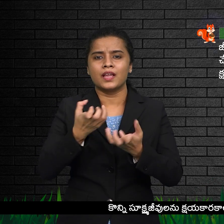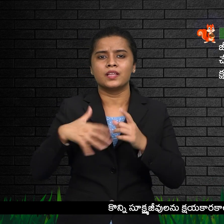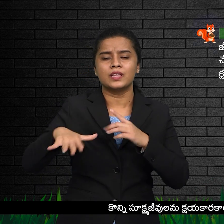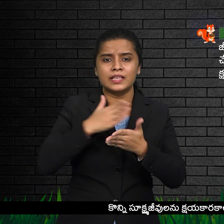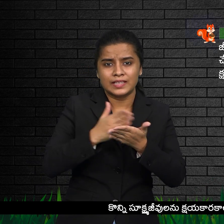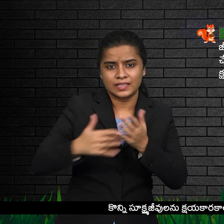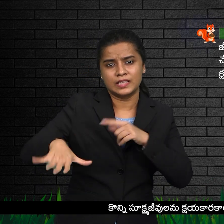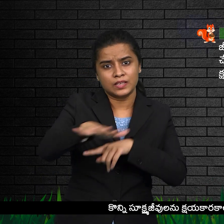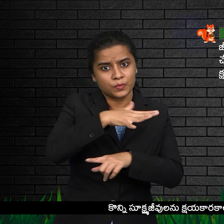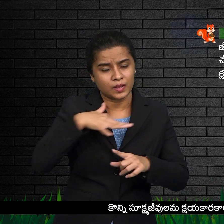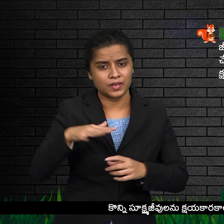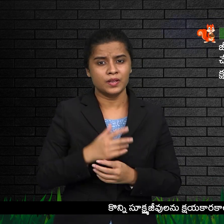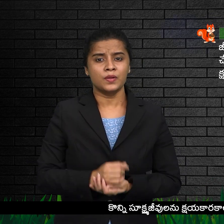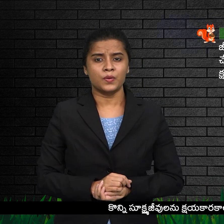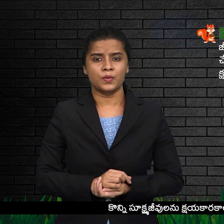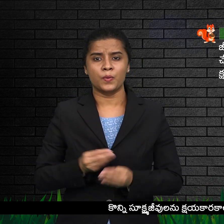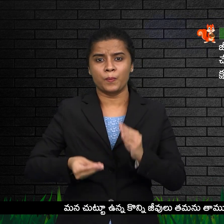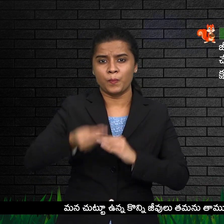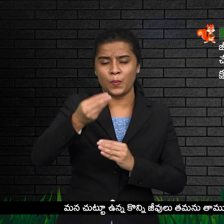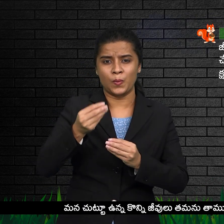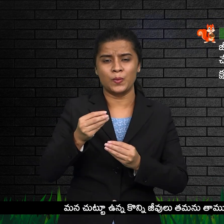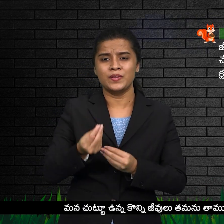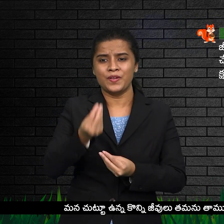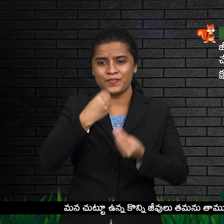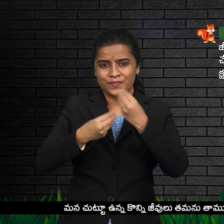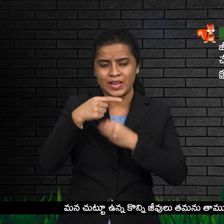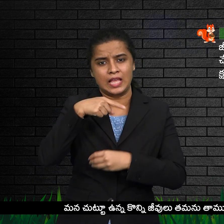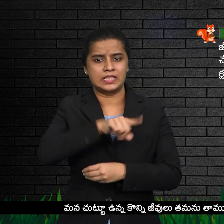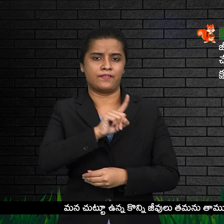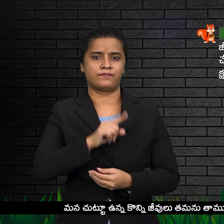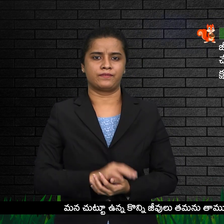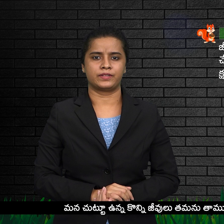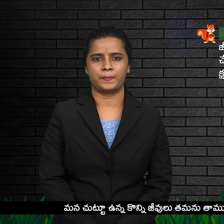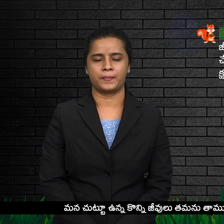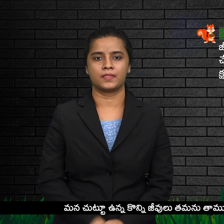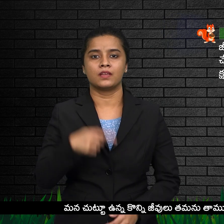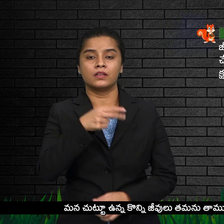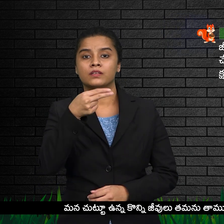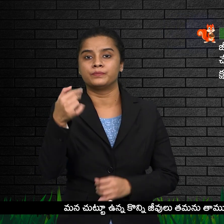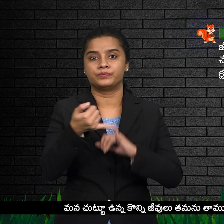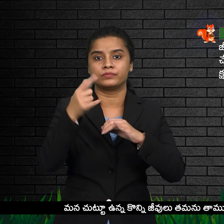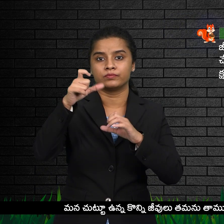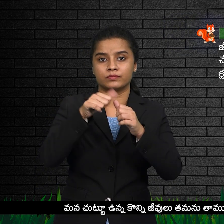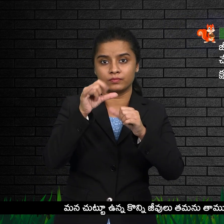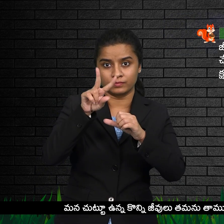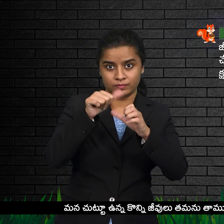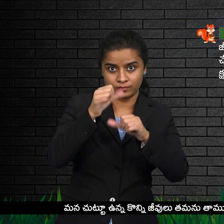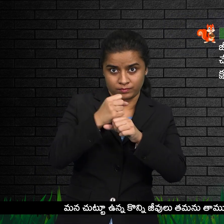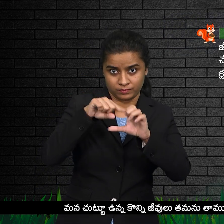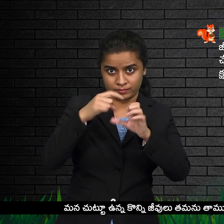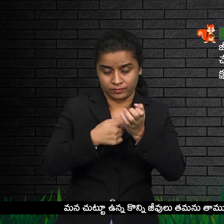లేక శిథిలీకరాలు అంటారు. మన చుట్టూ ఉన్న కొన్ని జీవులు తమను తాము పోషించుకోవడం